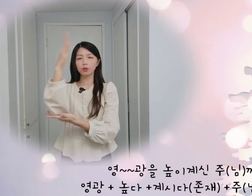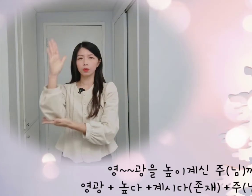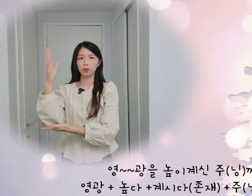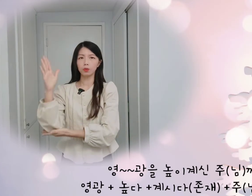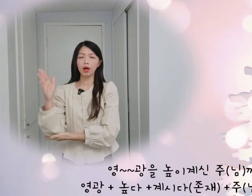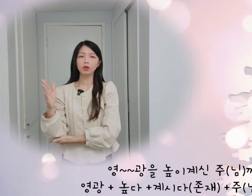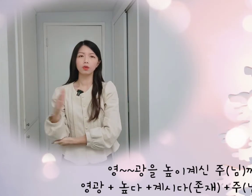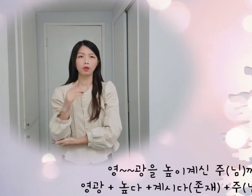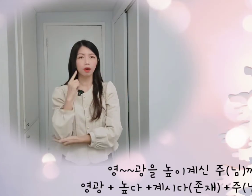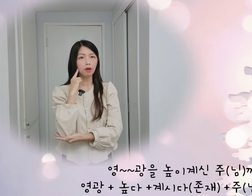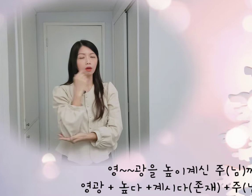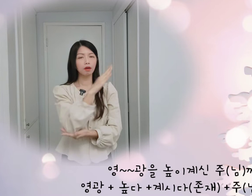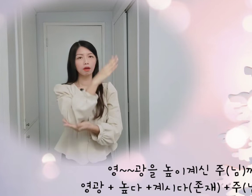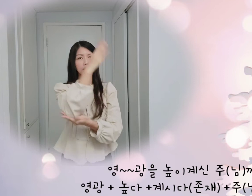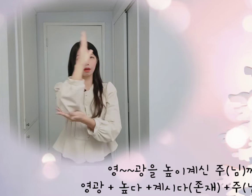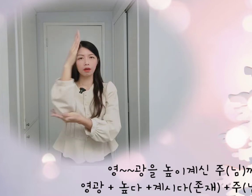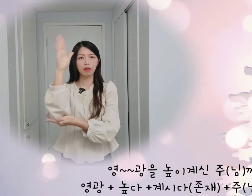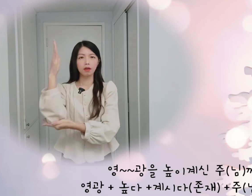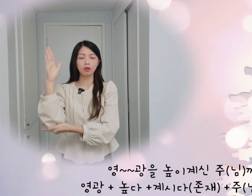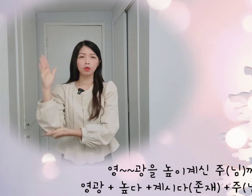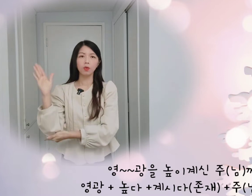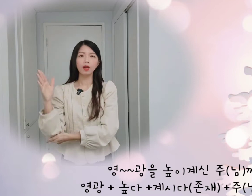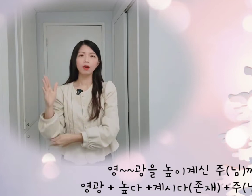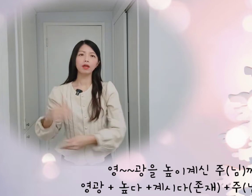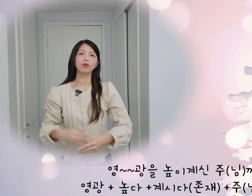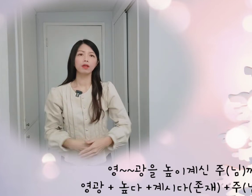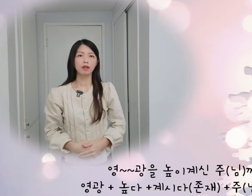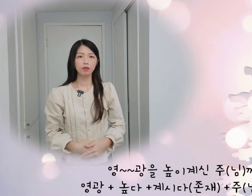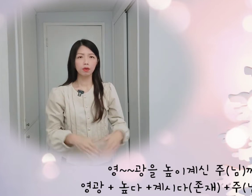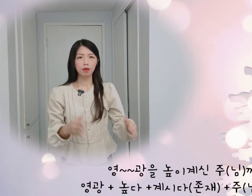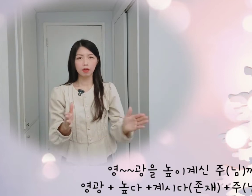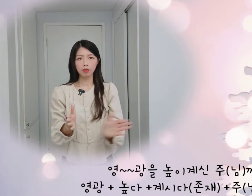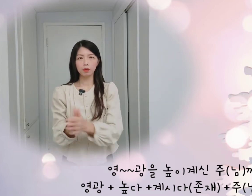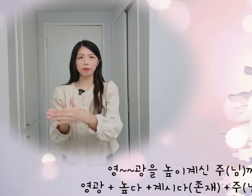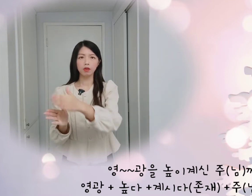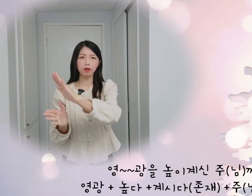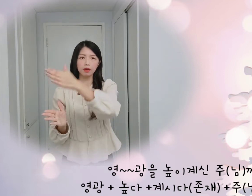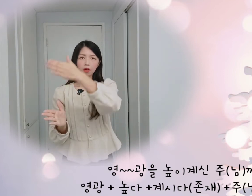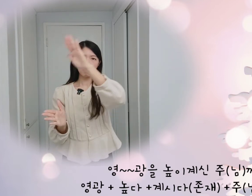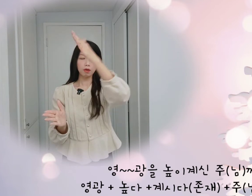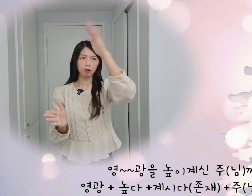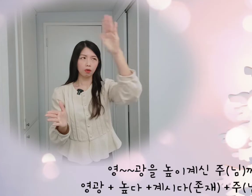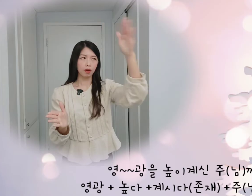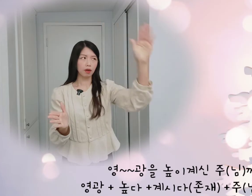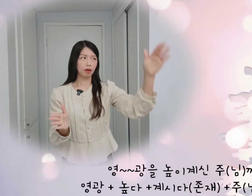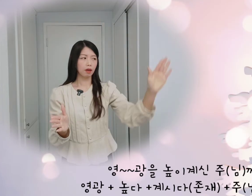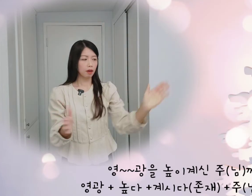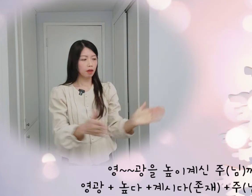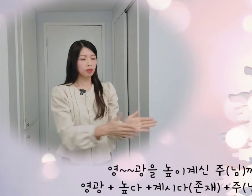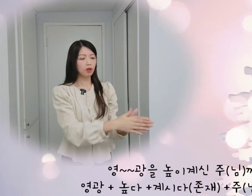반대 손으로 하셔도 되고요. 그리고 화려하다라고 하는 뜻의 수어를 좀 이렇게 변형해서